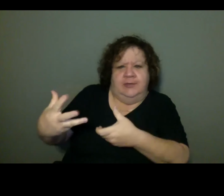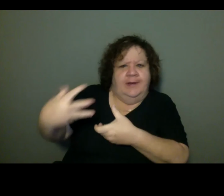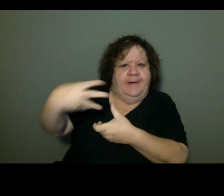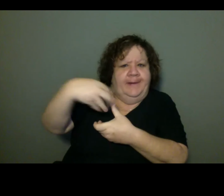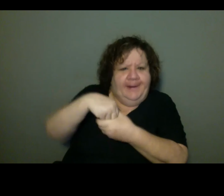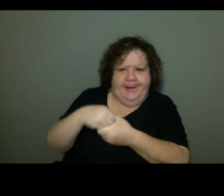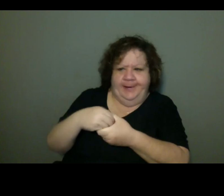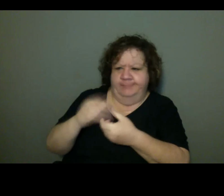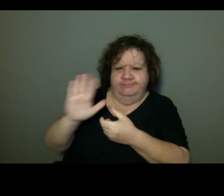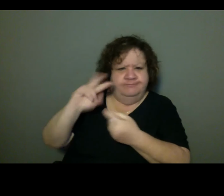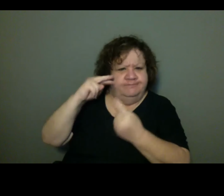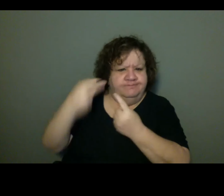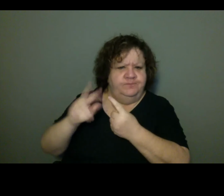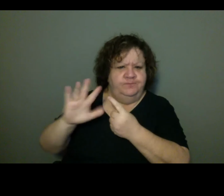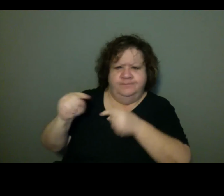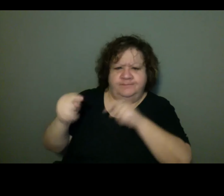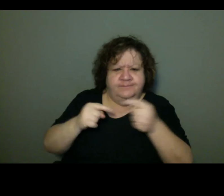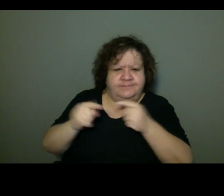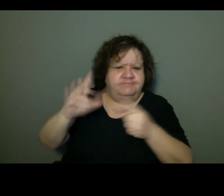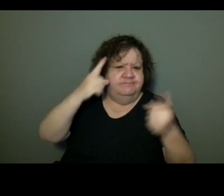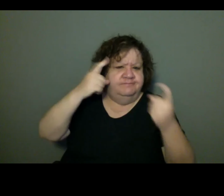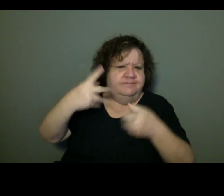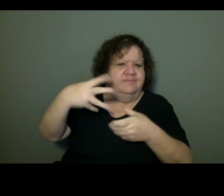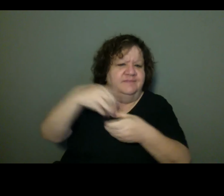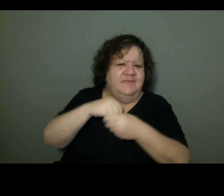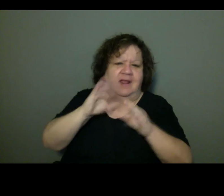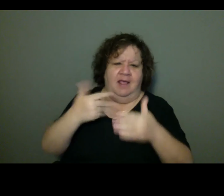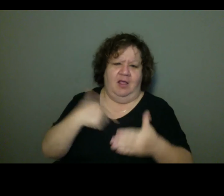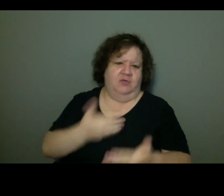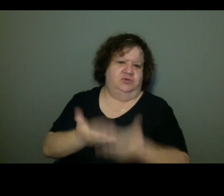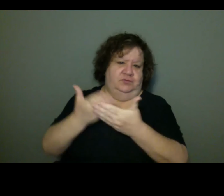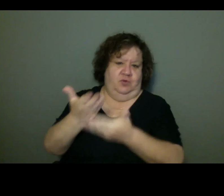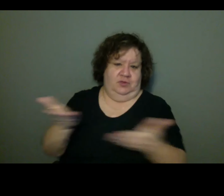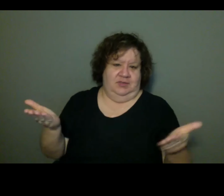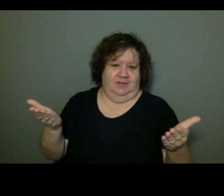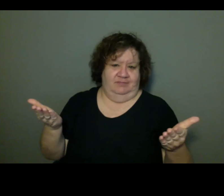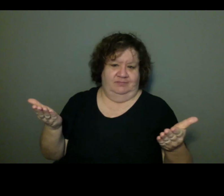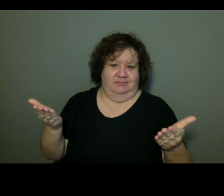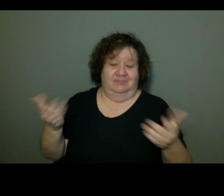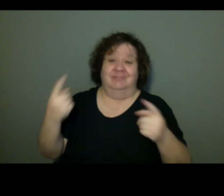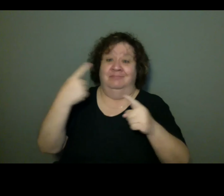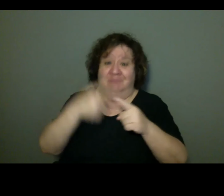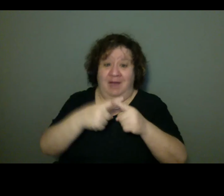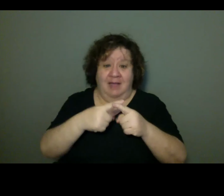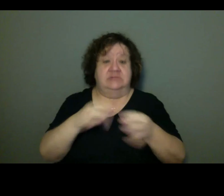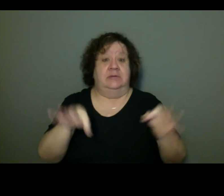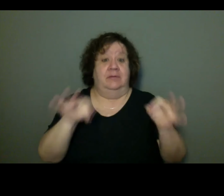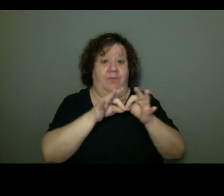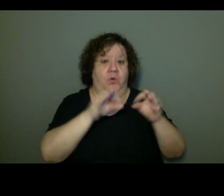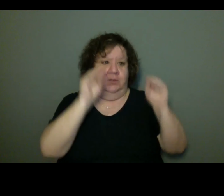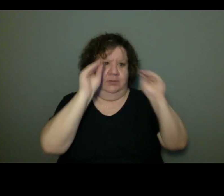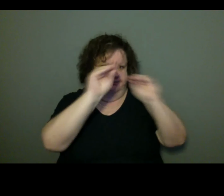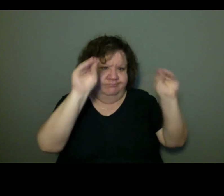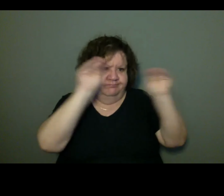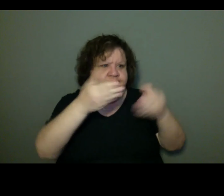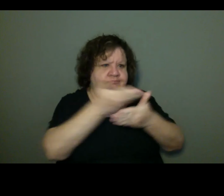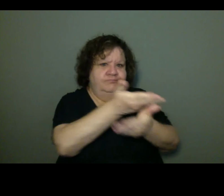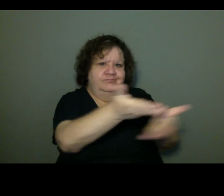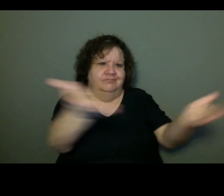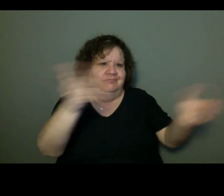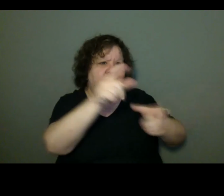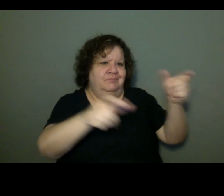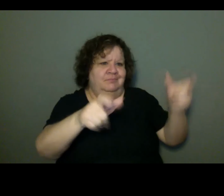sobre todo, también se insistió en la importancia de cambiar la mentalidad con respecto